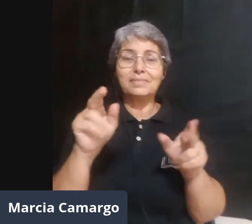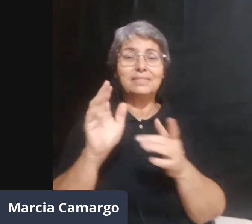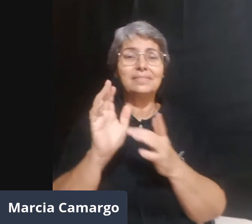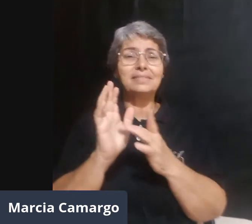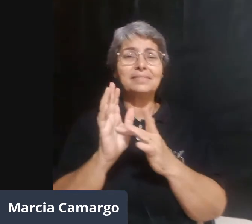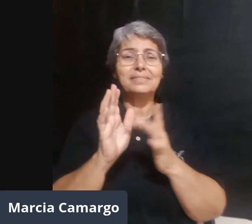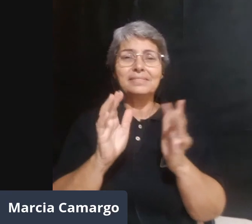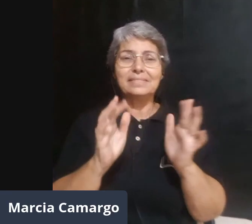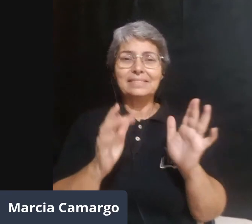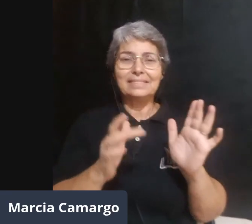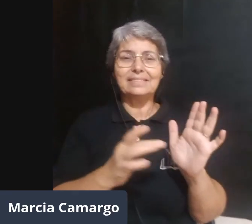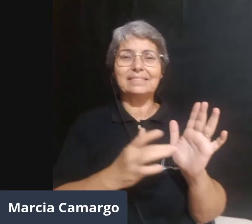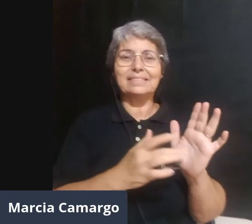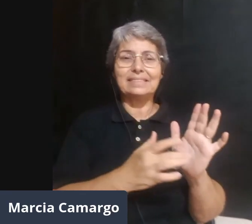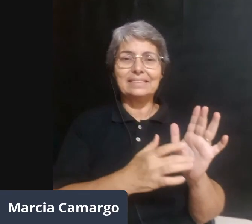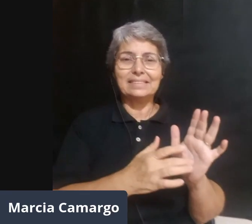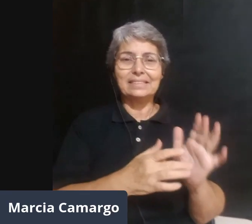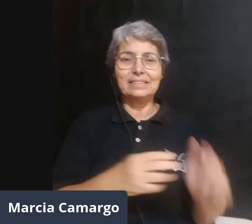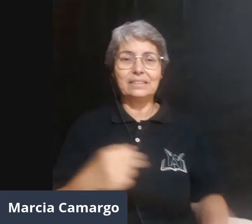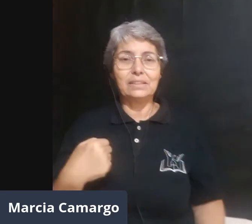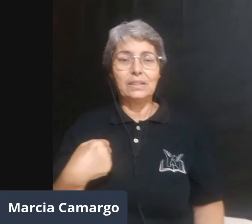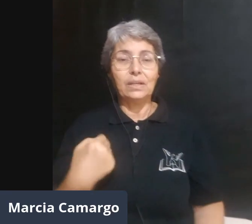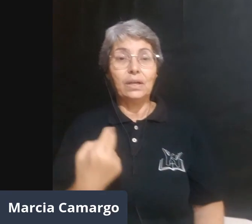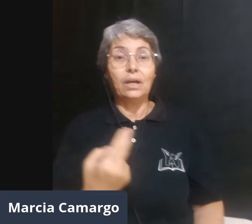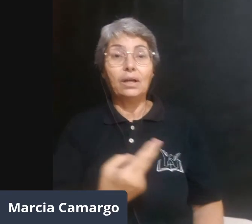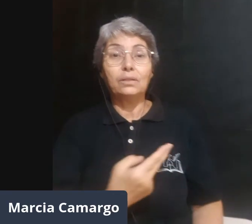Jesus é nossa